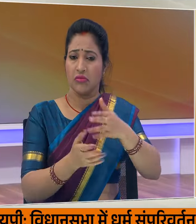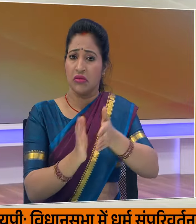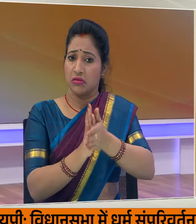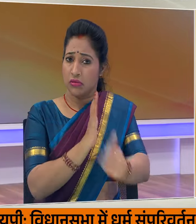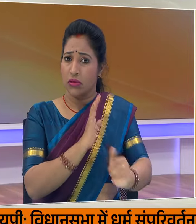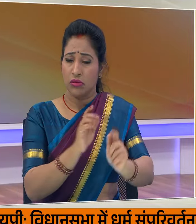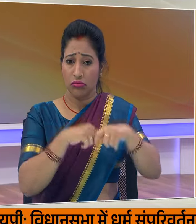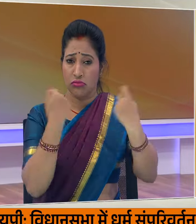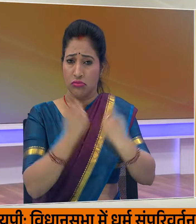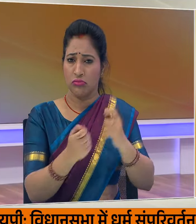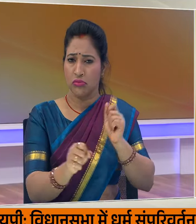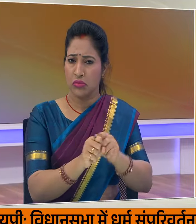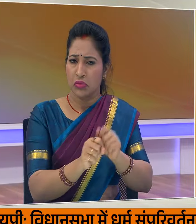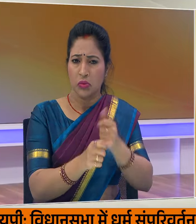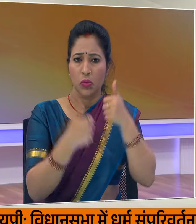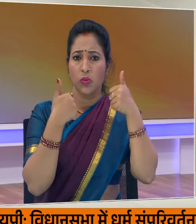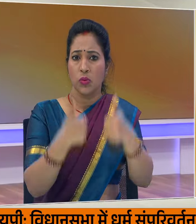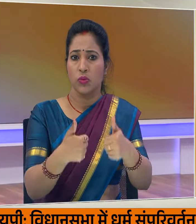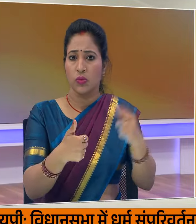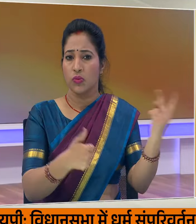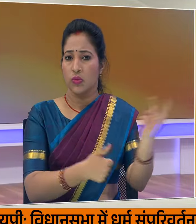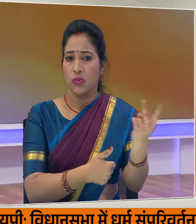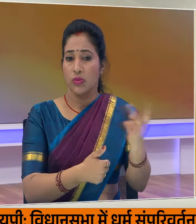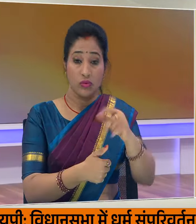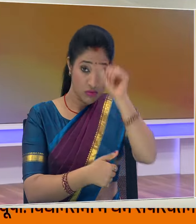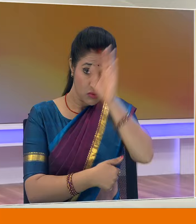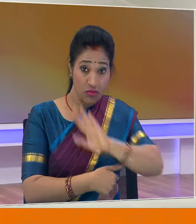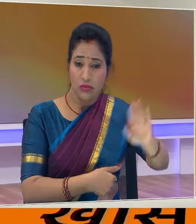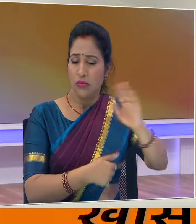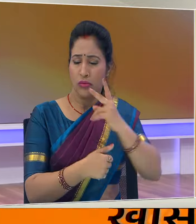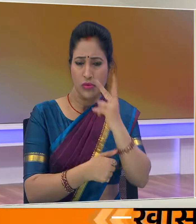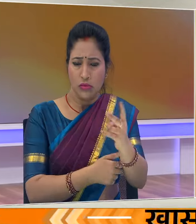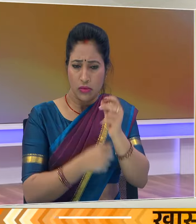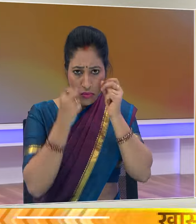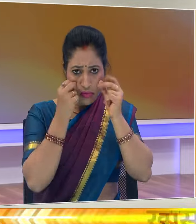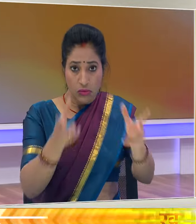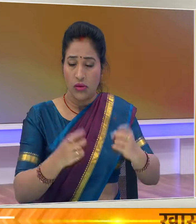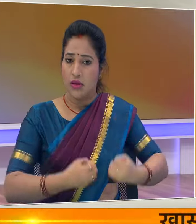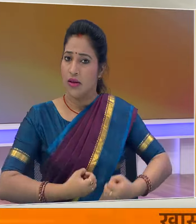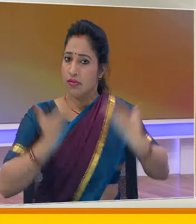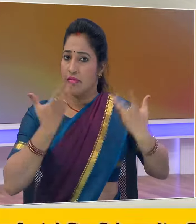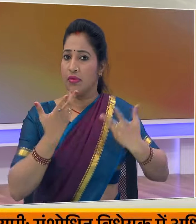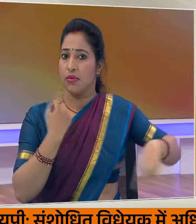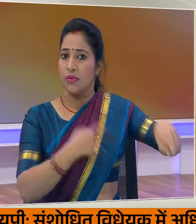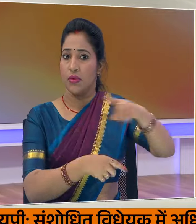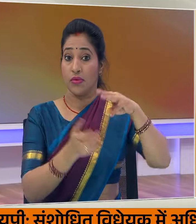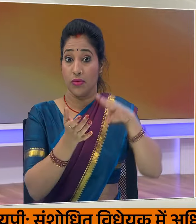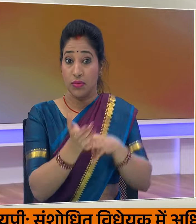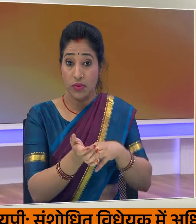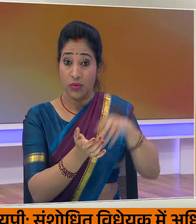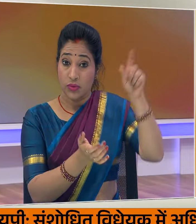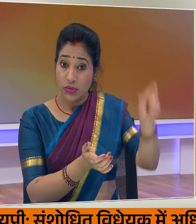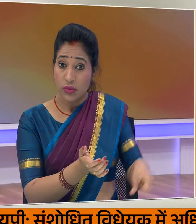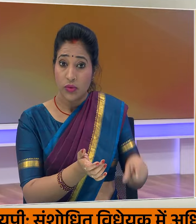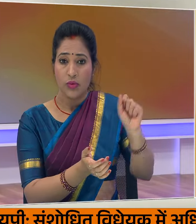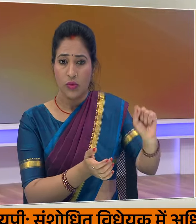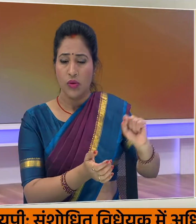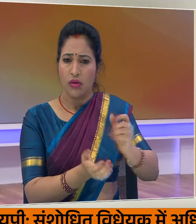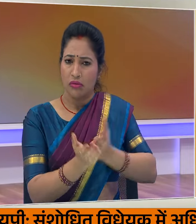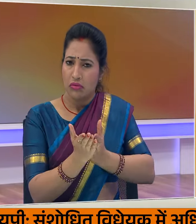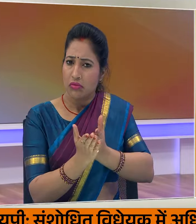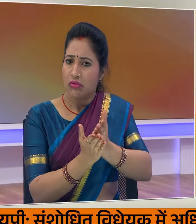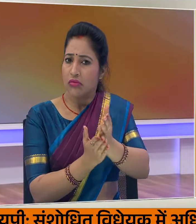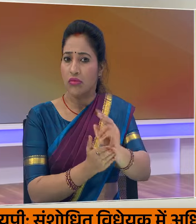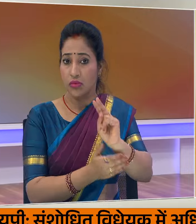वर्क दिखाया है। भारत में अविश्वसनीय रूप से खुशी का माहौल है। मनु के लिए यह उनका